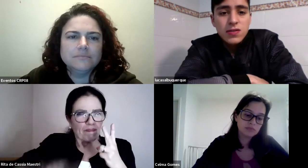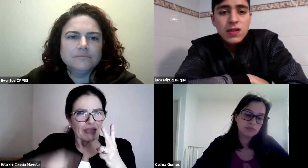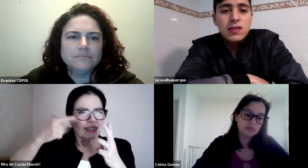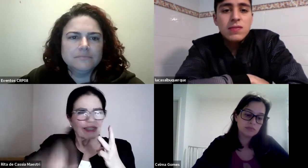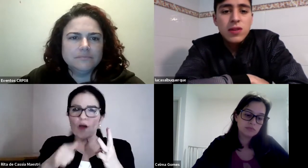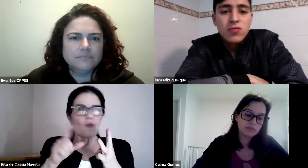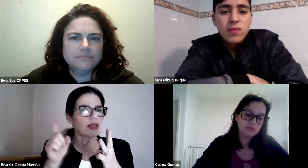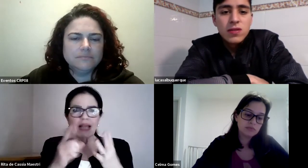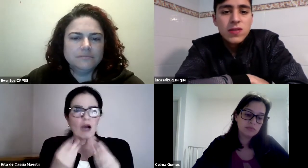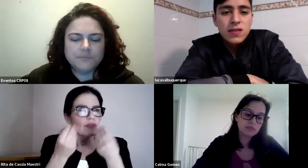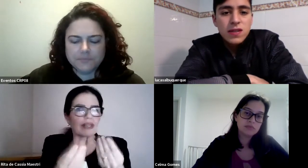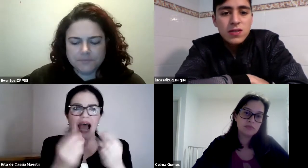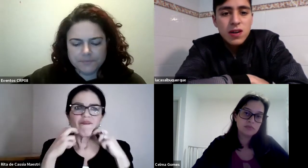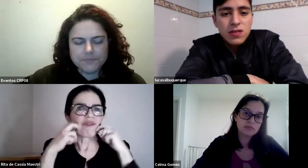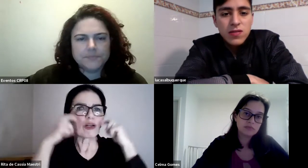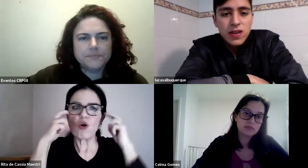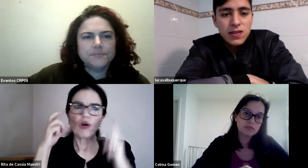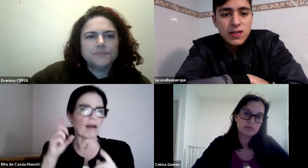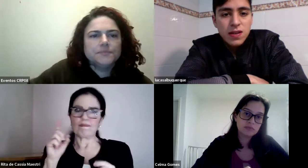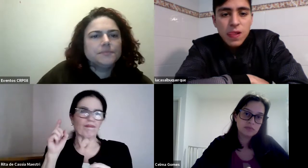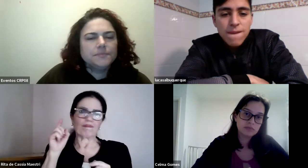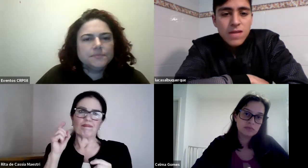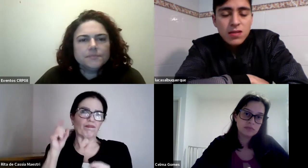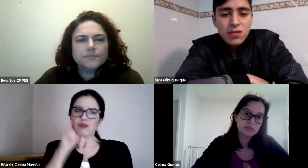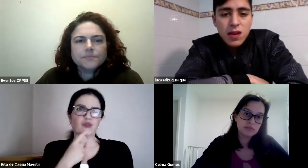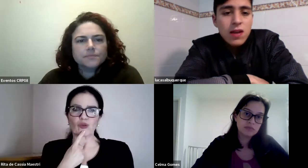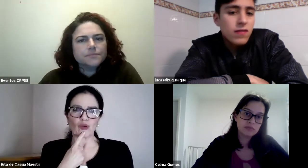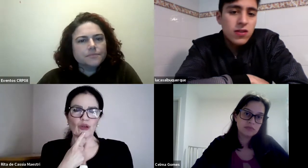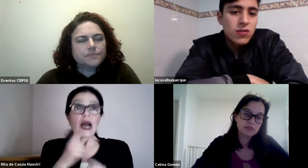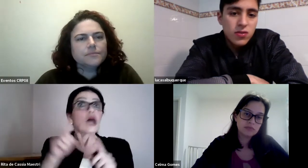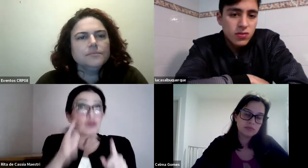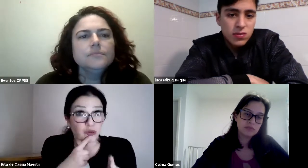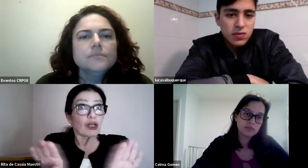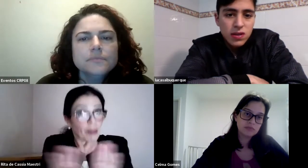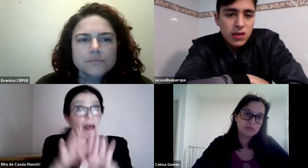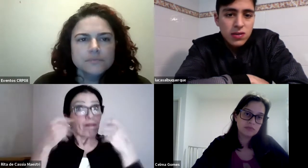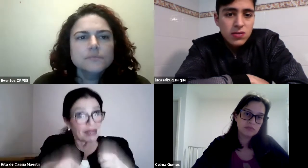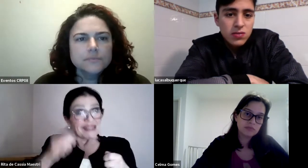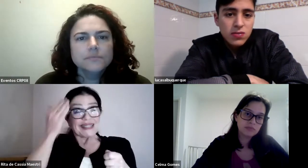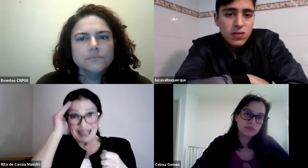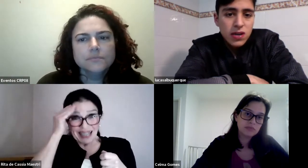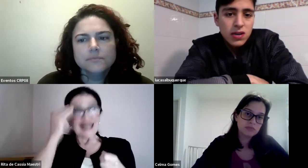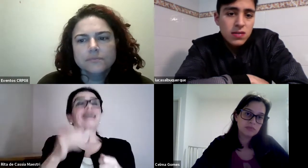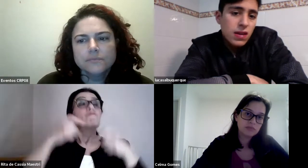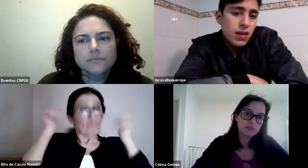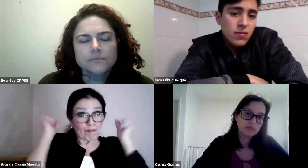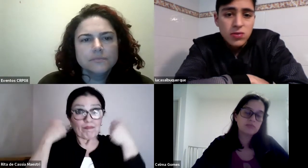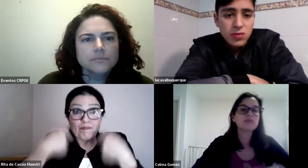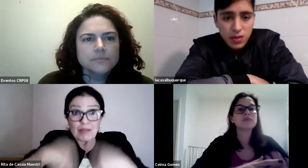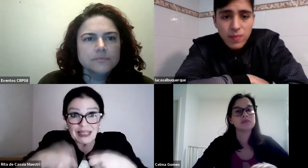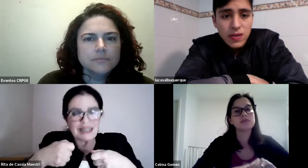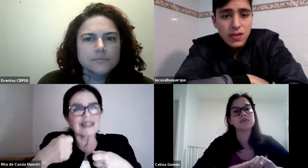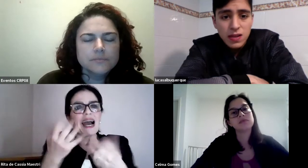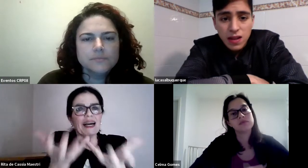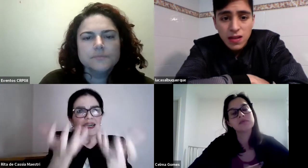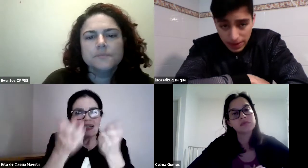trazer o esclarecimento uma, duas, três, quatro vezes, e isso não é vergonhoso. Isso, o surdo